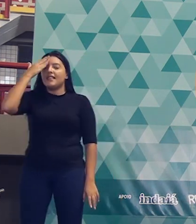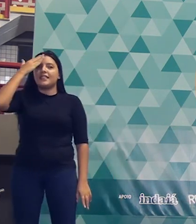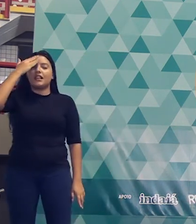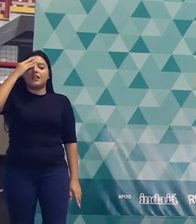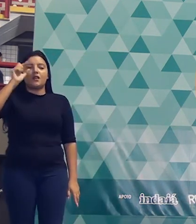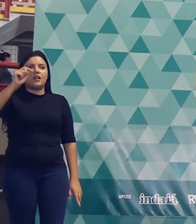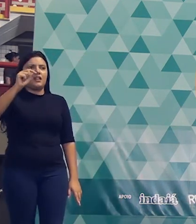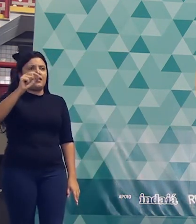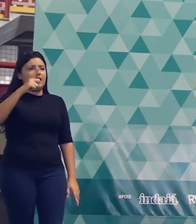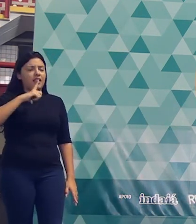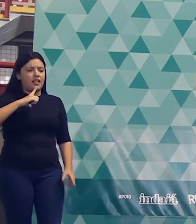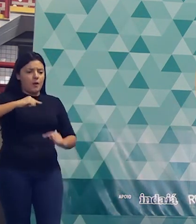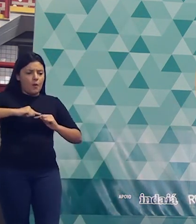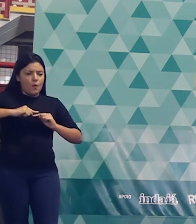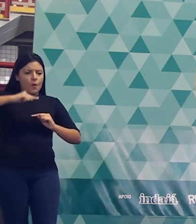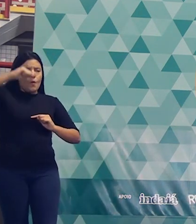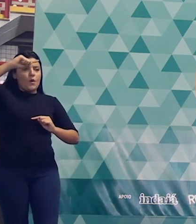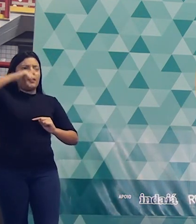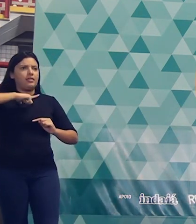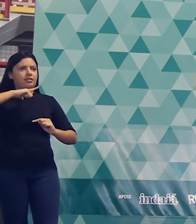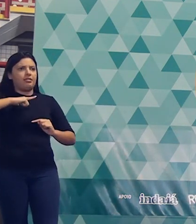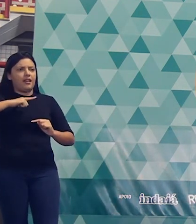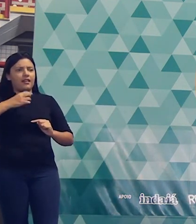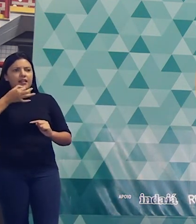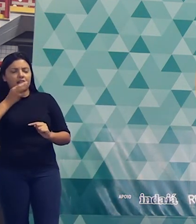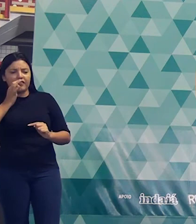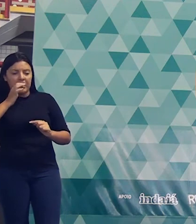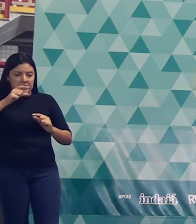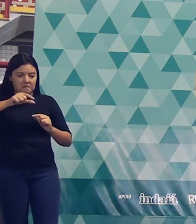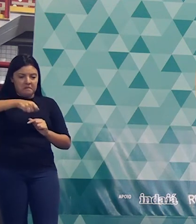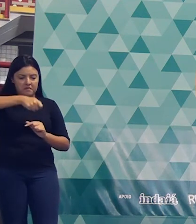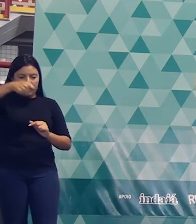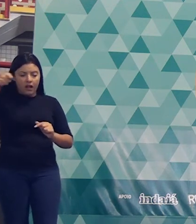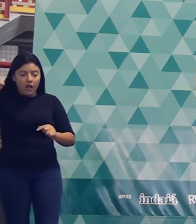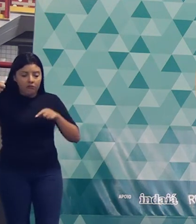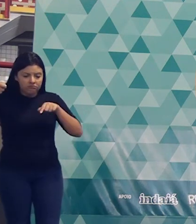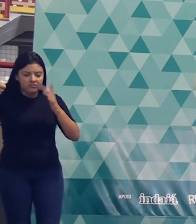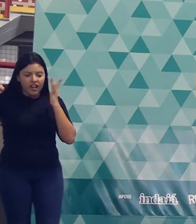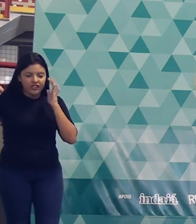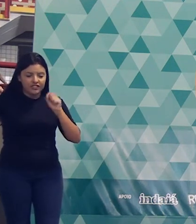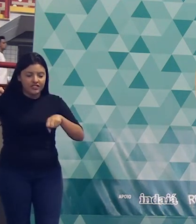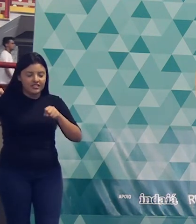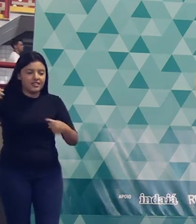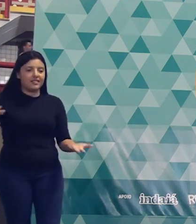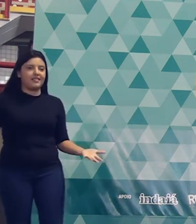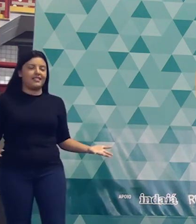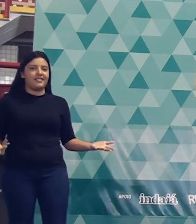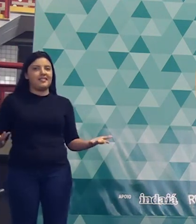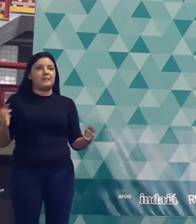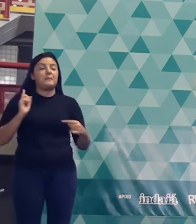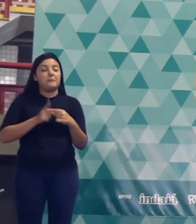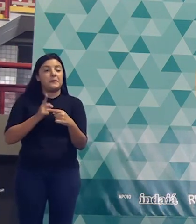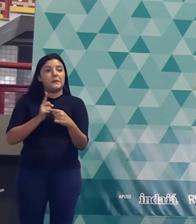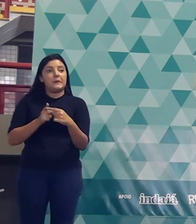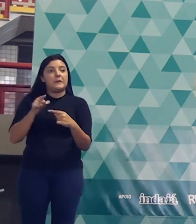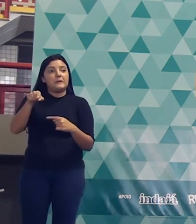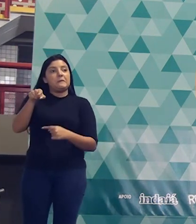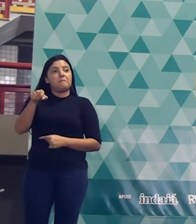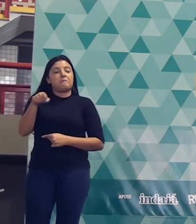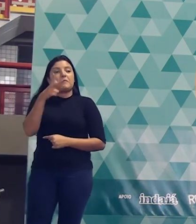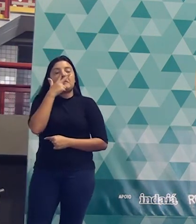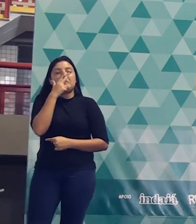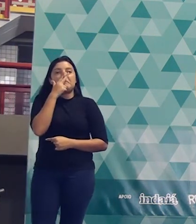ela está perguntando o conteúdo do bule, né? Sim, acho que é, né? Ou seja, o subentendido é apenas